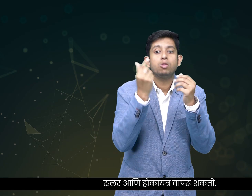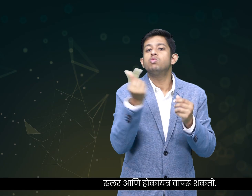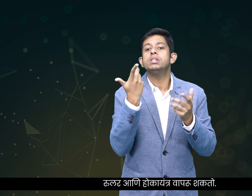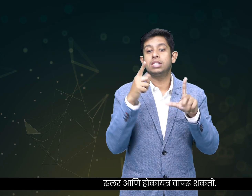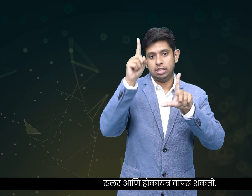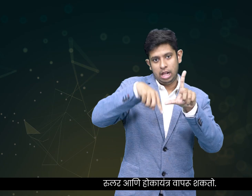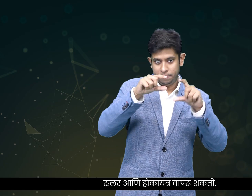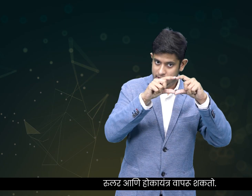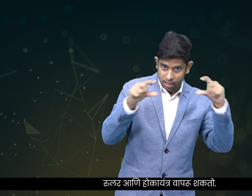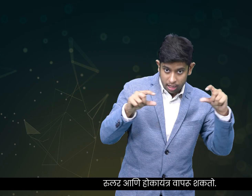शकतो.